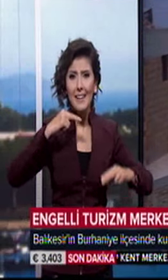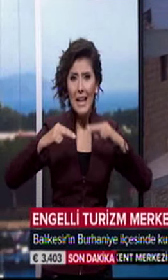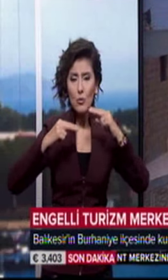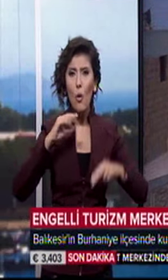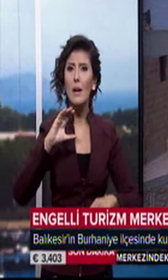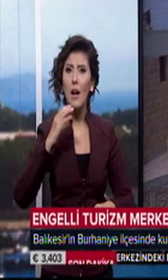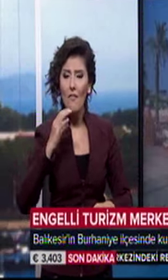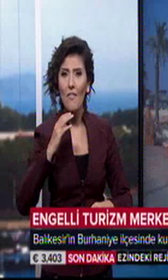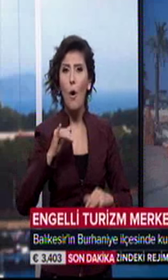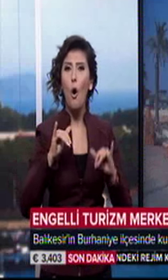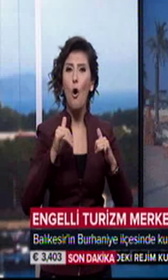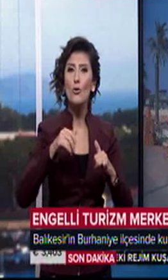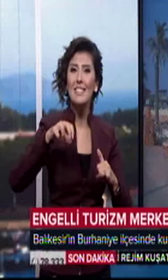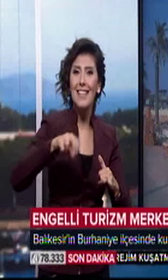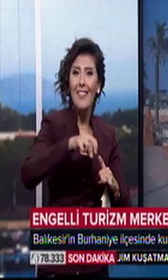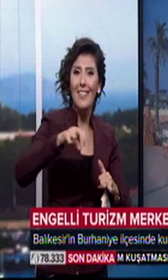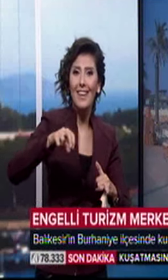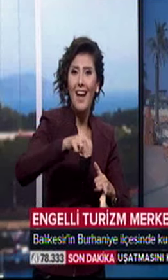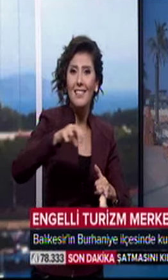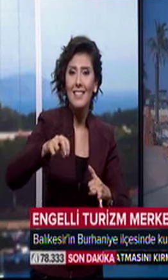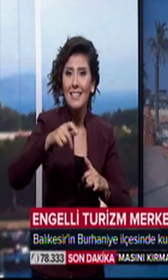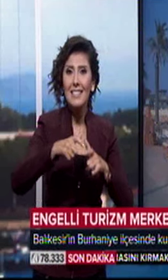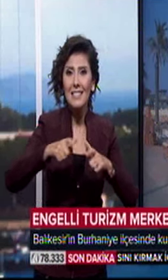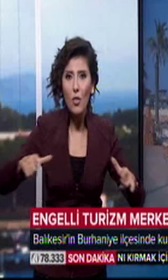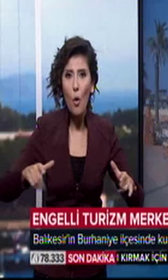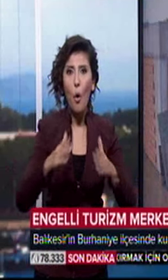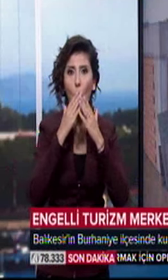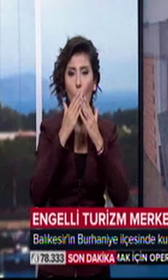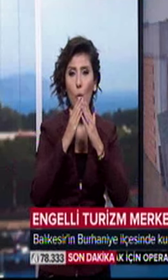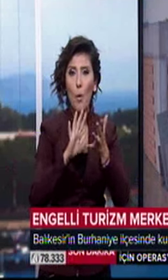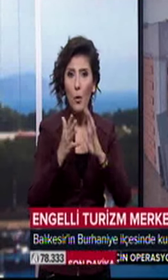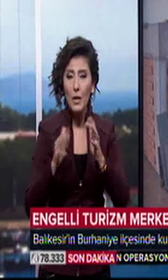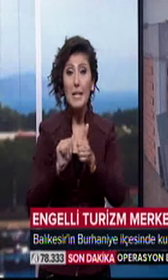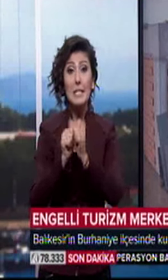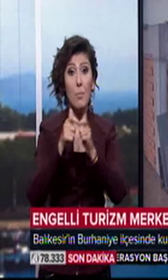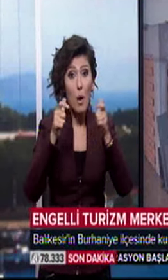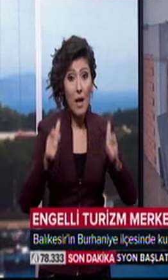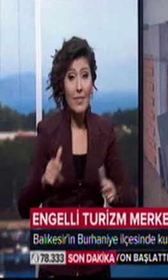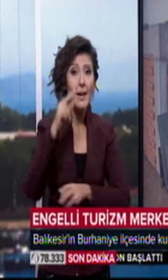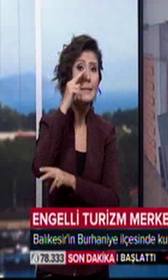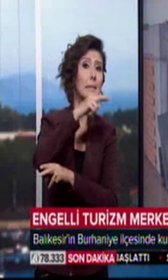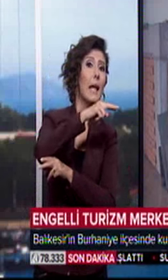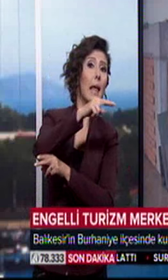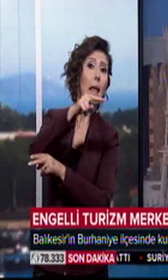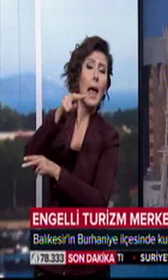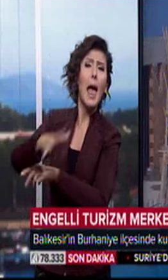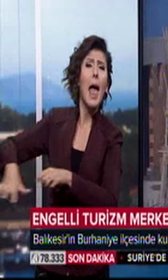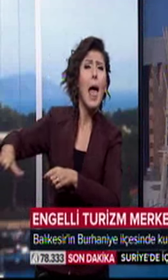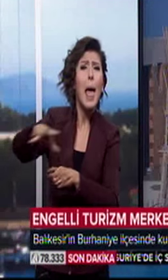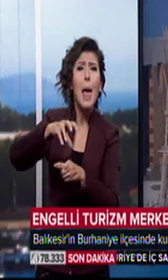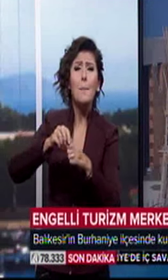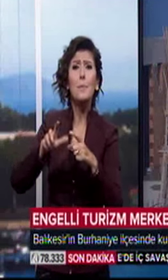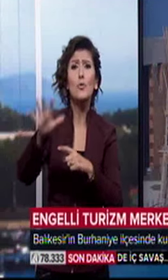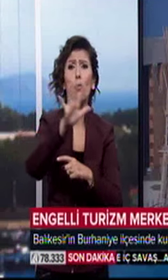Restoranından kafesine, satranç salonundan okuma odalarına, spor alanlarından seyir teraslarına kadar her türlü sosyal tesisin yer